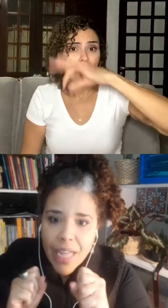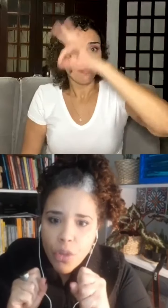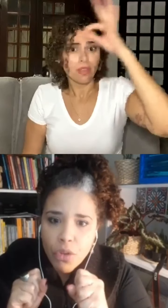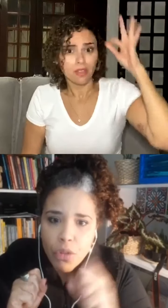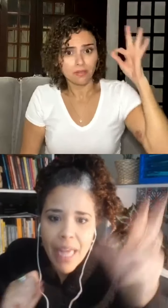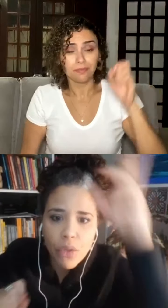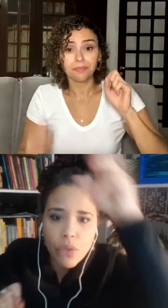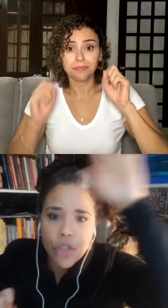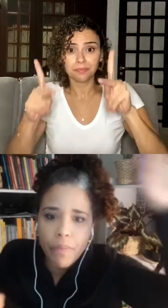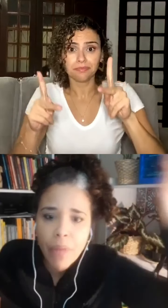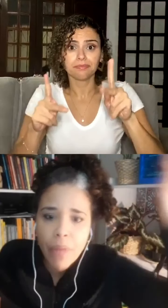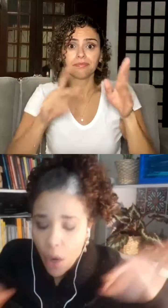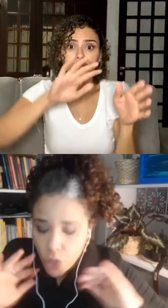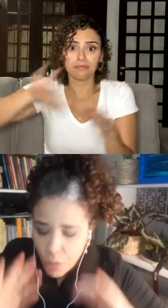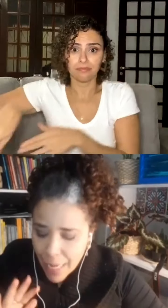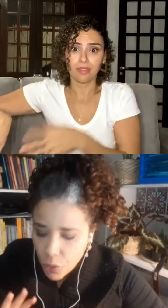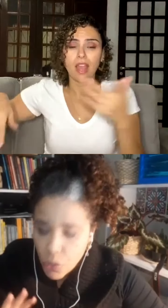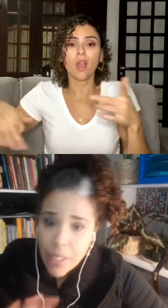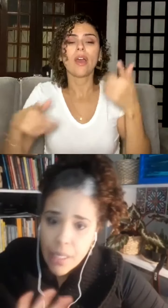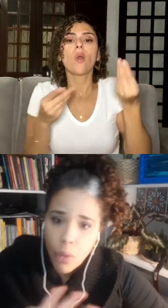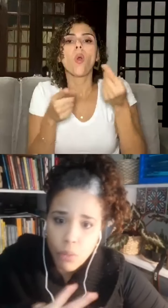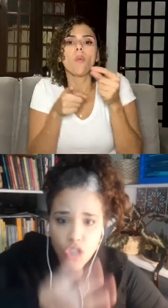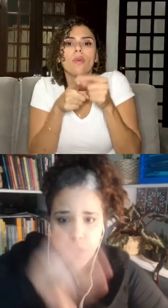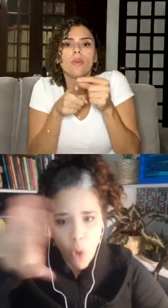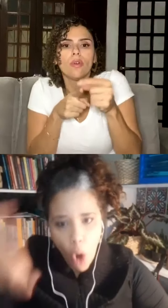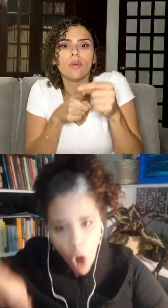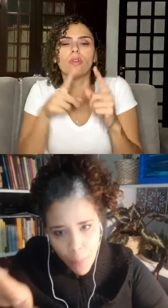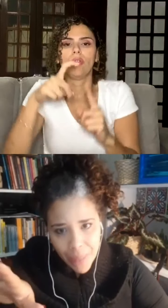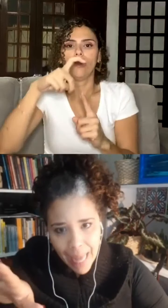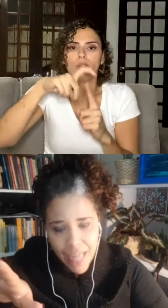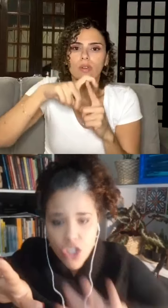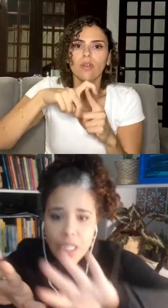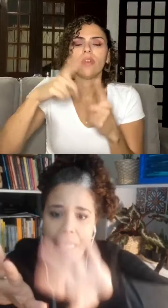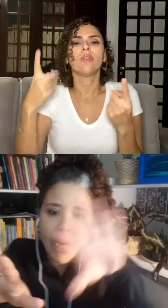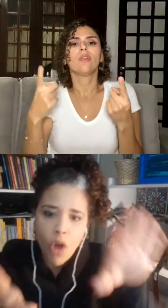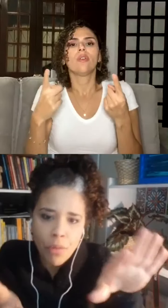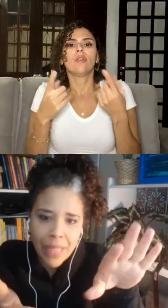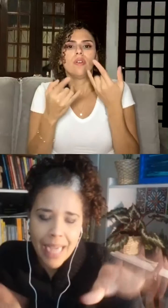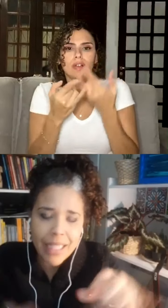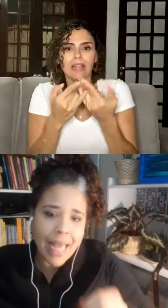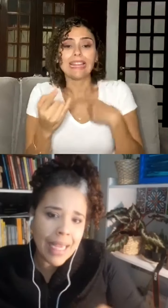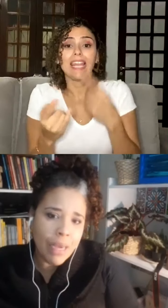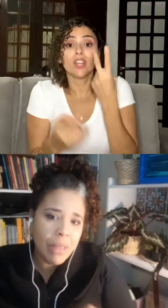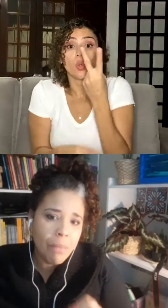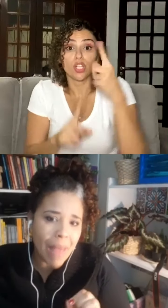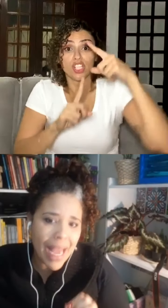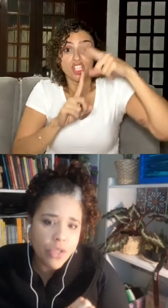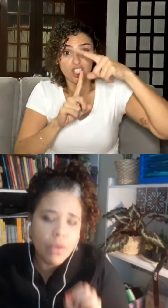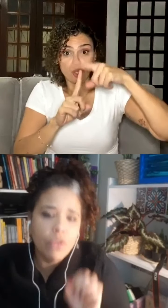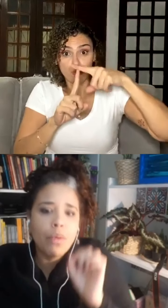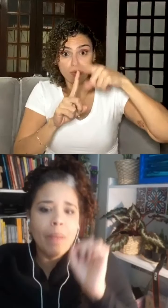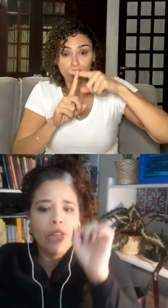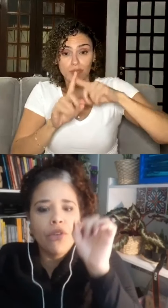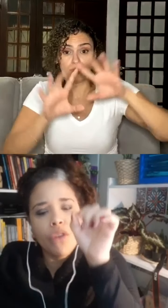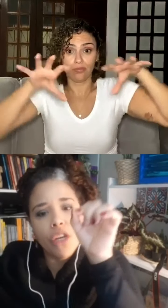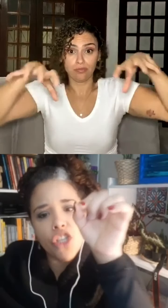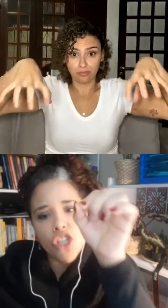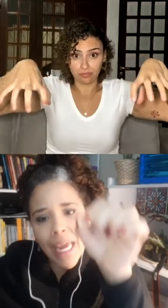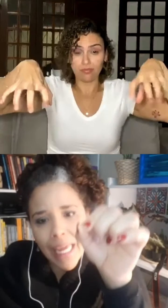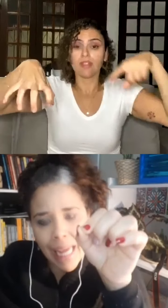sobre os métodos? Os métodos são do tipo hormonais e não hormonais. Aí eu impeço que o